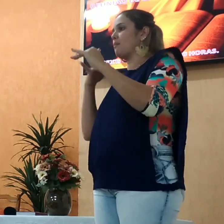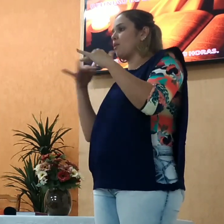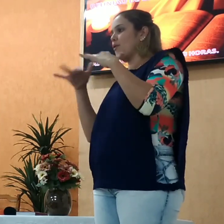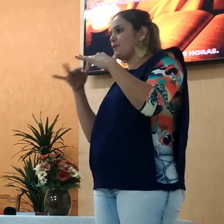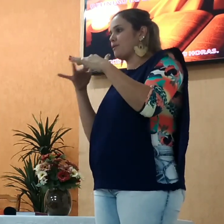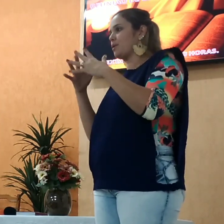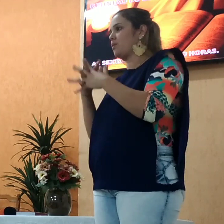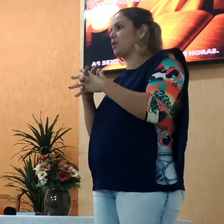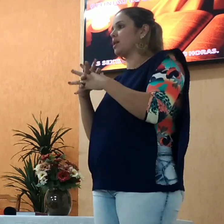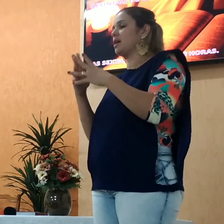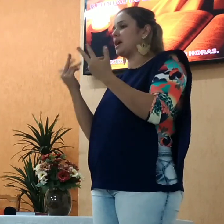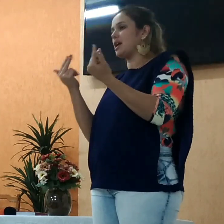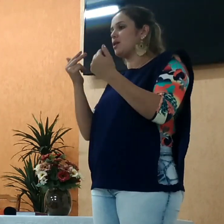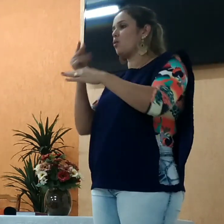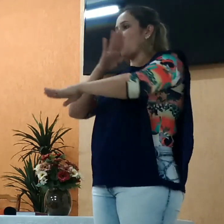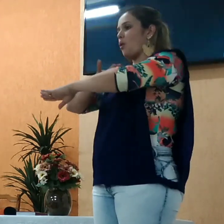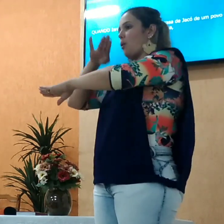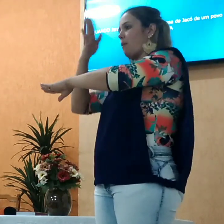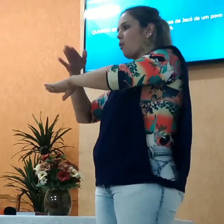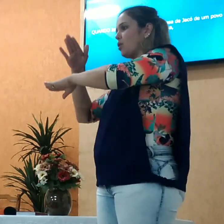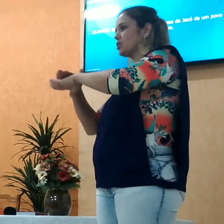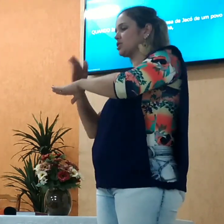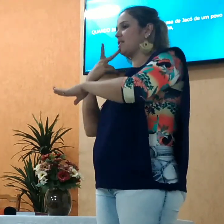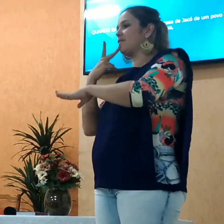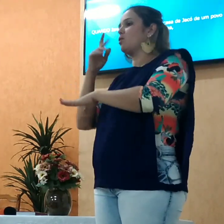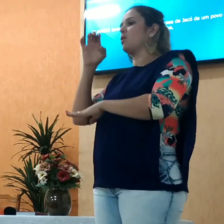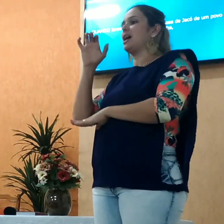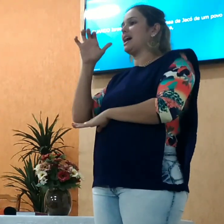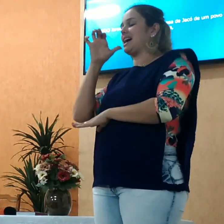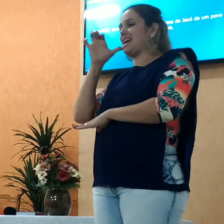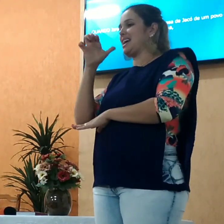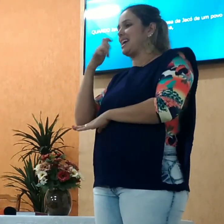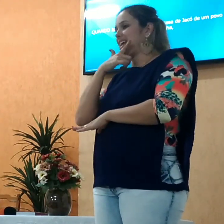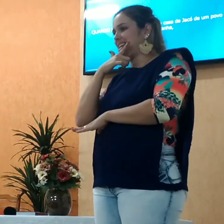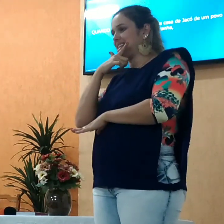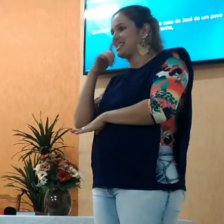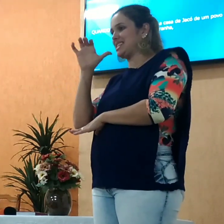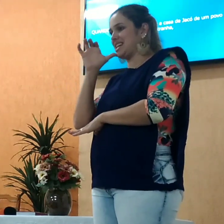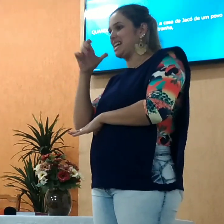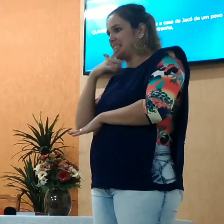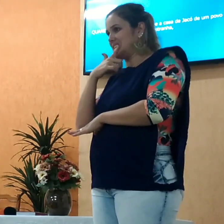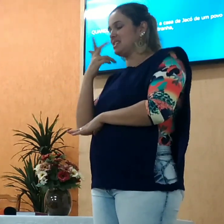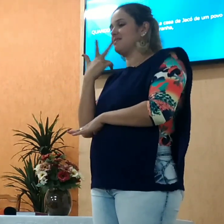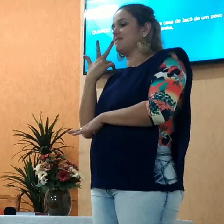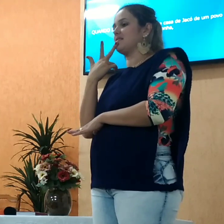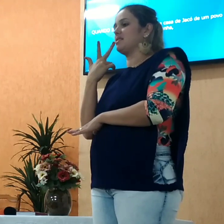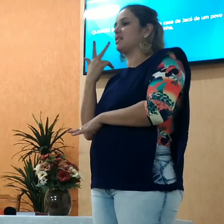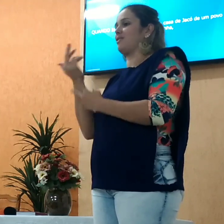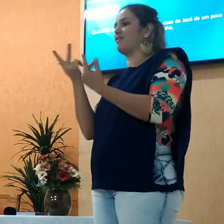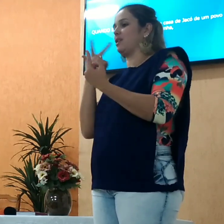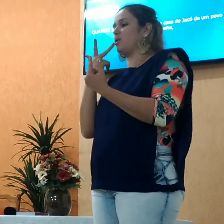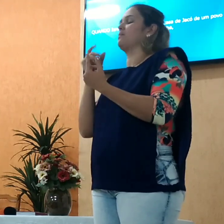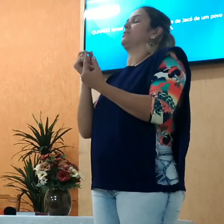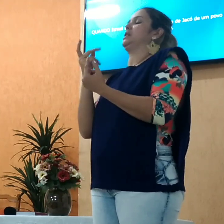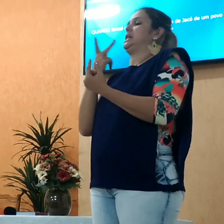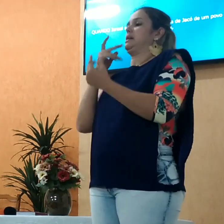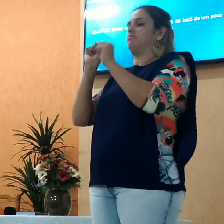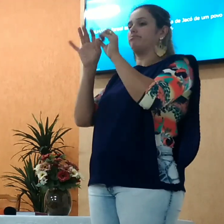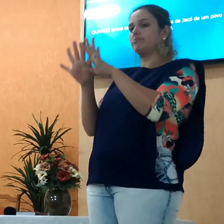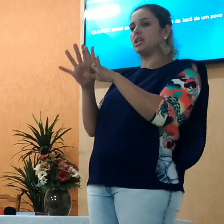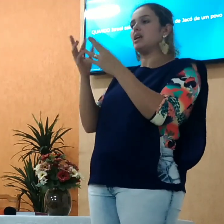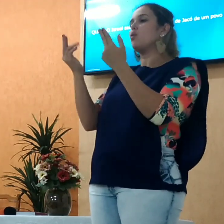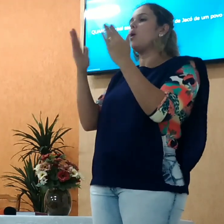montes saltaram, ele disse assim: olha, quando saiu Israel do Egito, e a casa de Jacó do